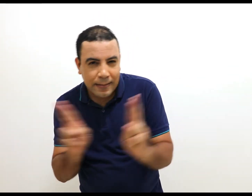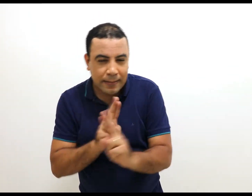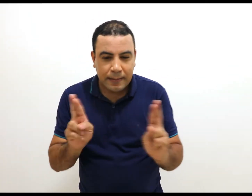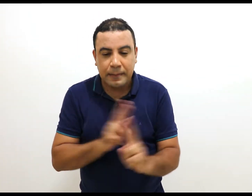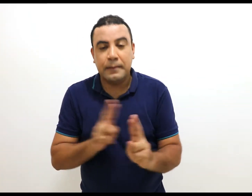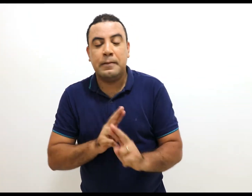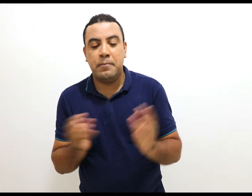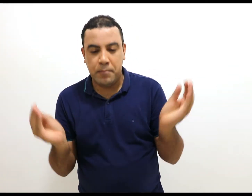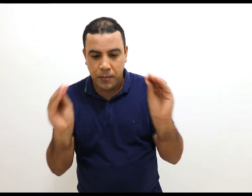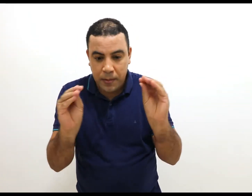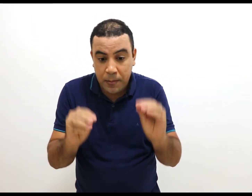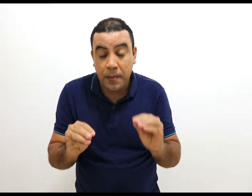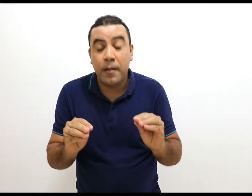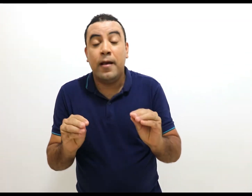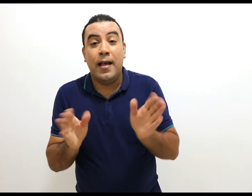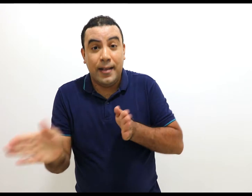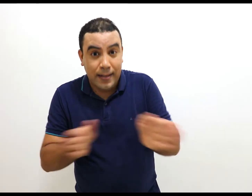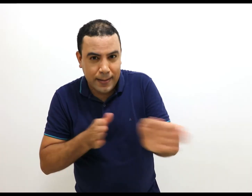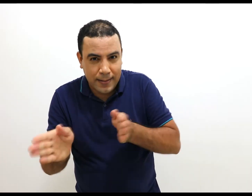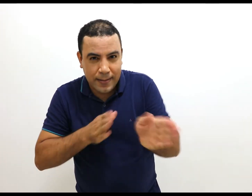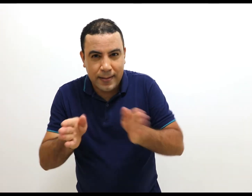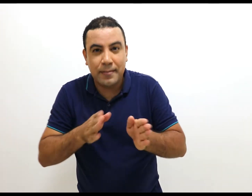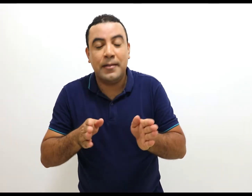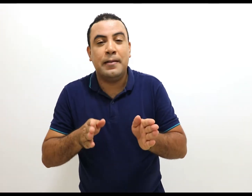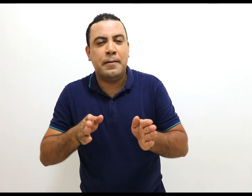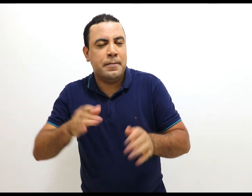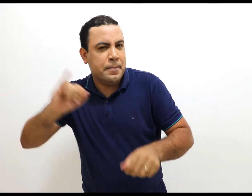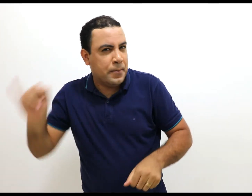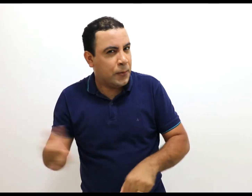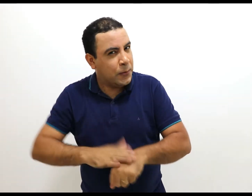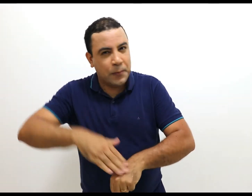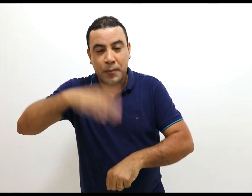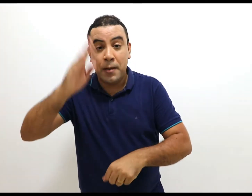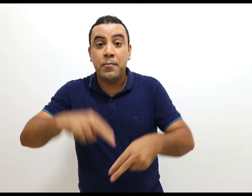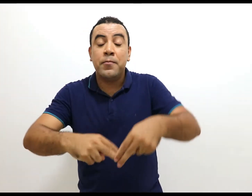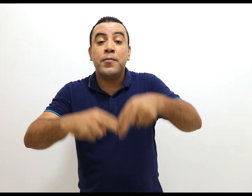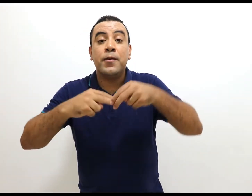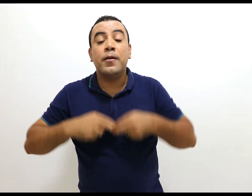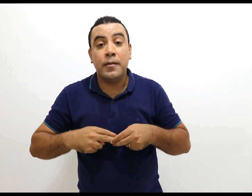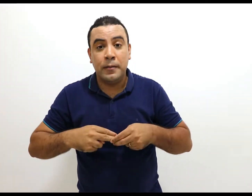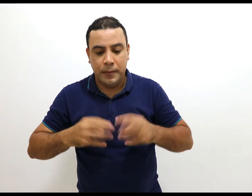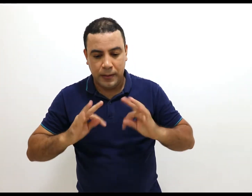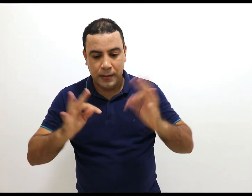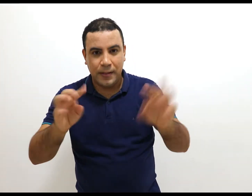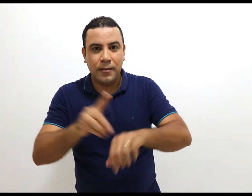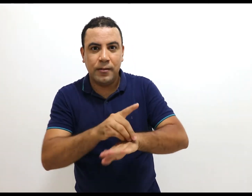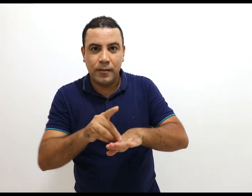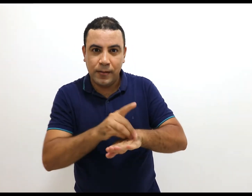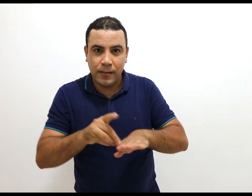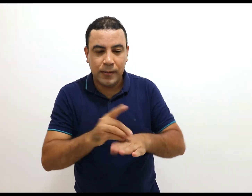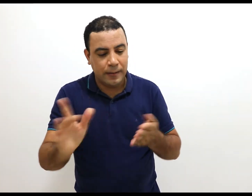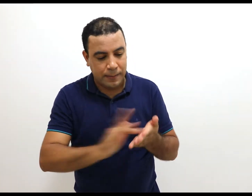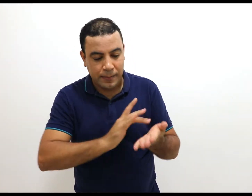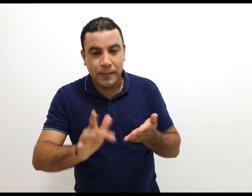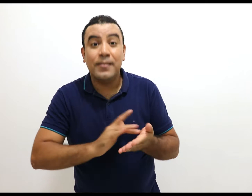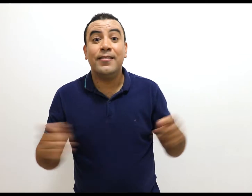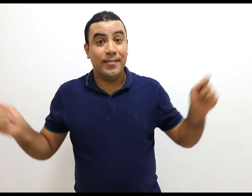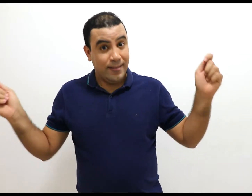de acessibilidade que as tecnologias digitais nos permitem. Além de destacar a composição